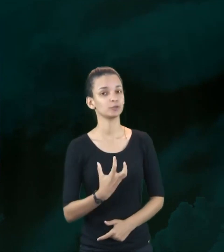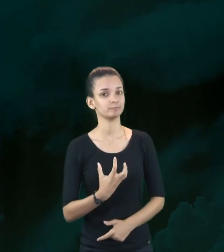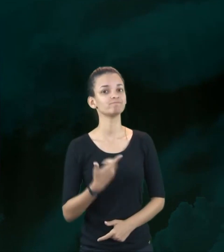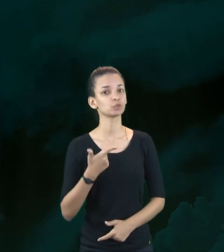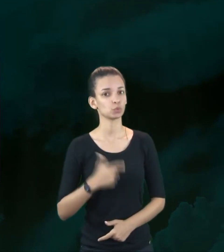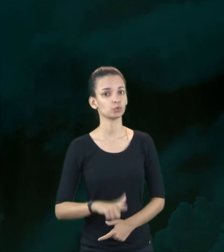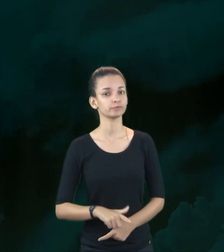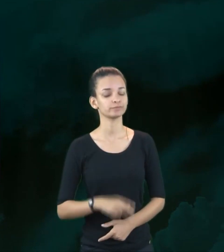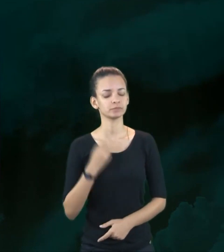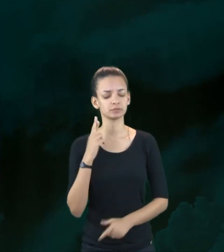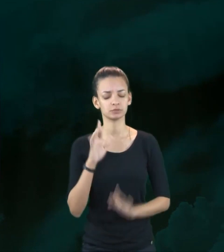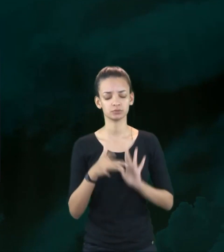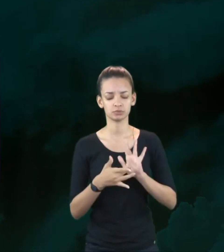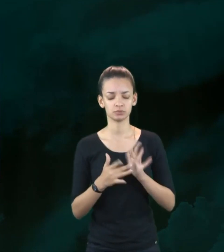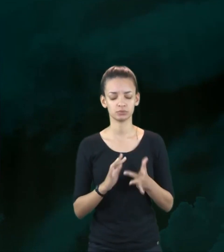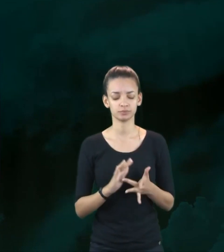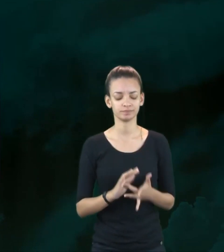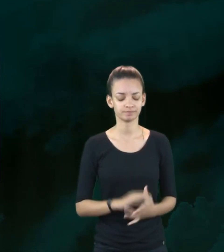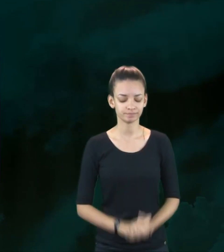Senhor Jesus,